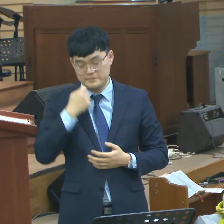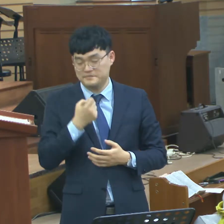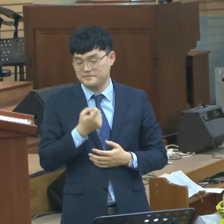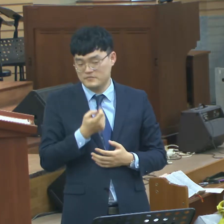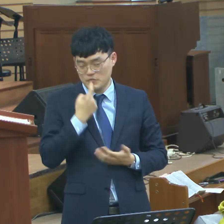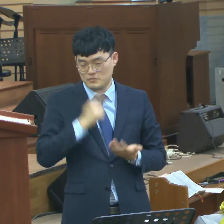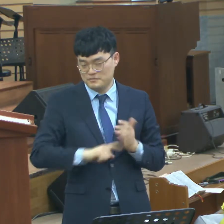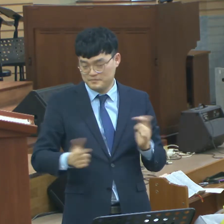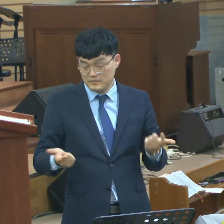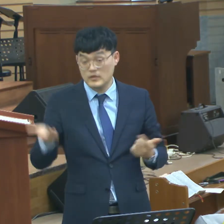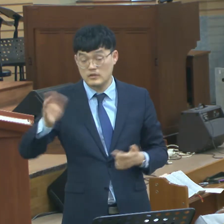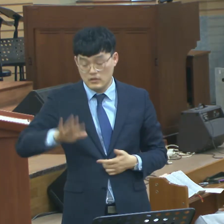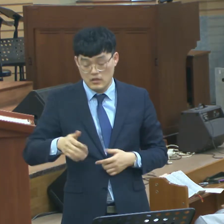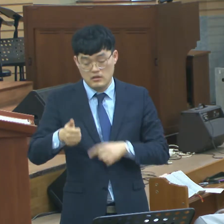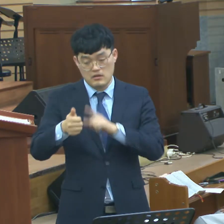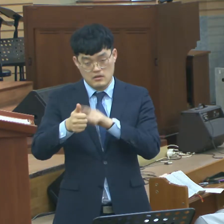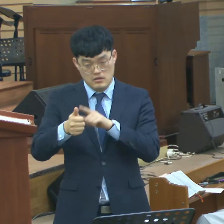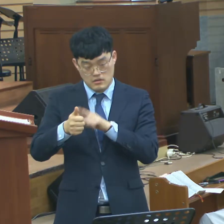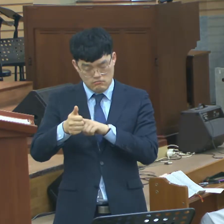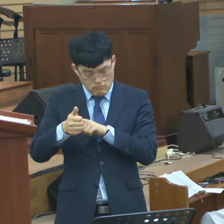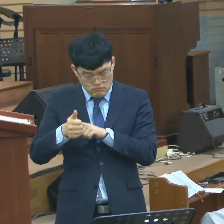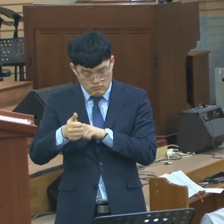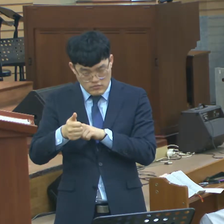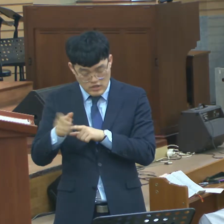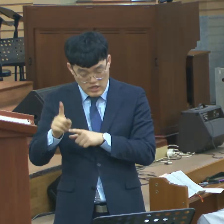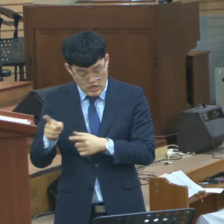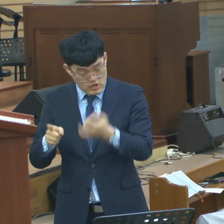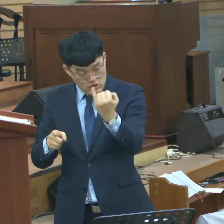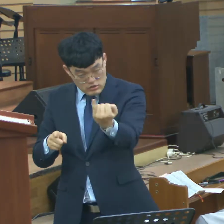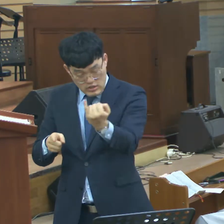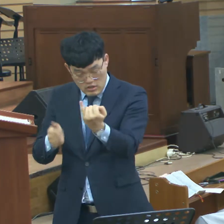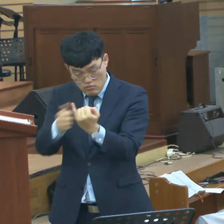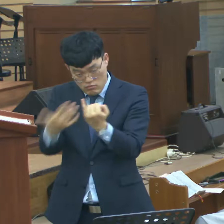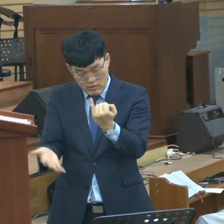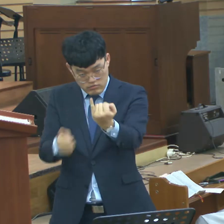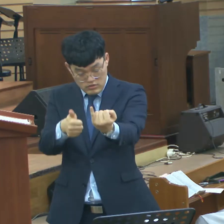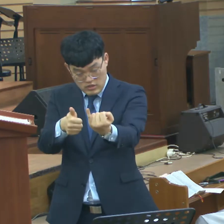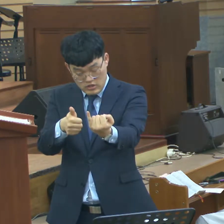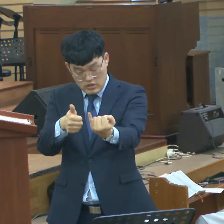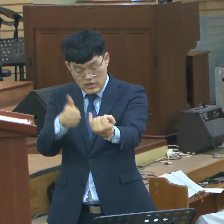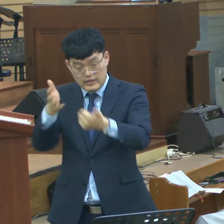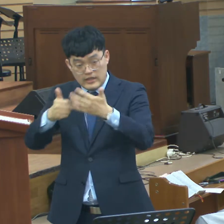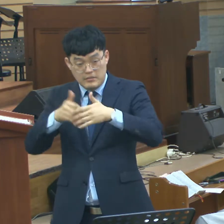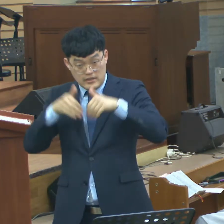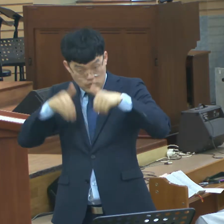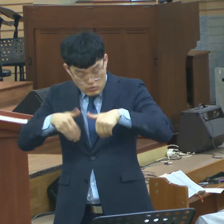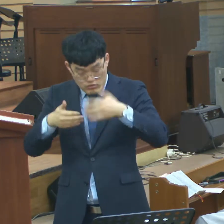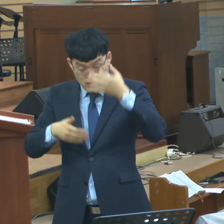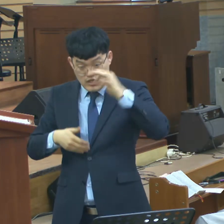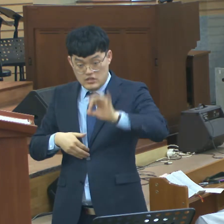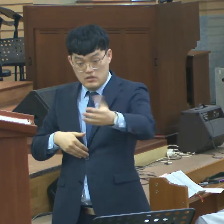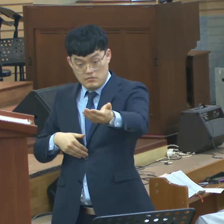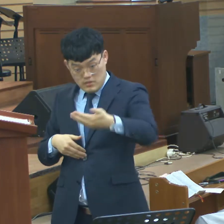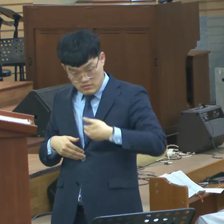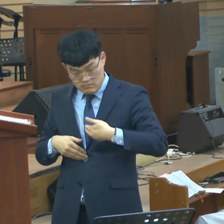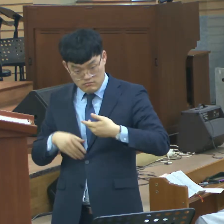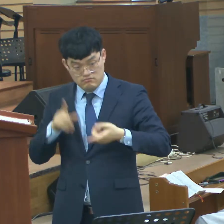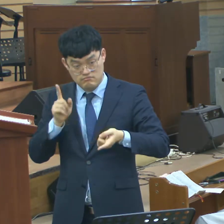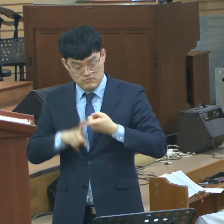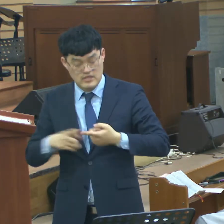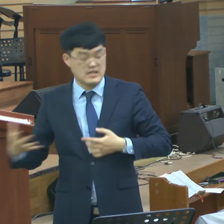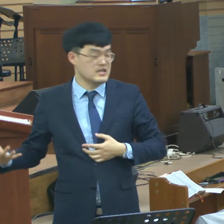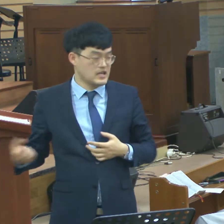어려워요. 그런데 엘리야는요. 이 한 여자에게 하나님의 사람으로 인정받는 이 모두를 그대로